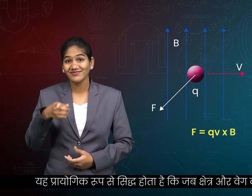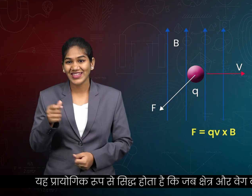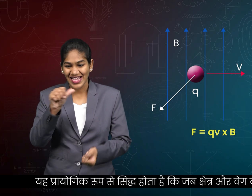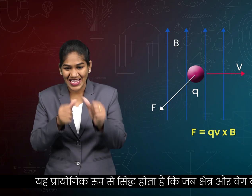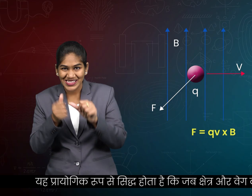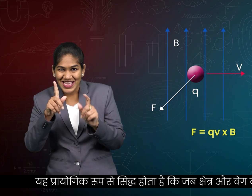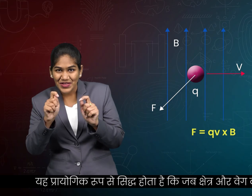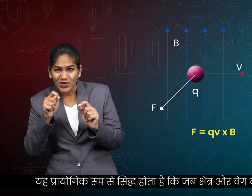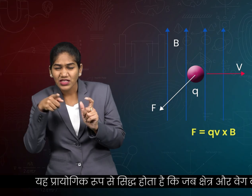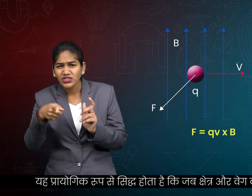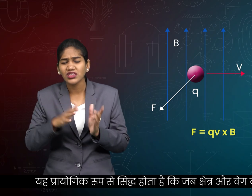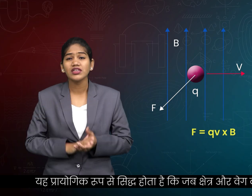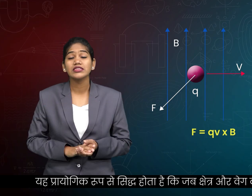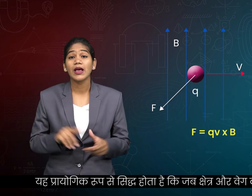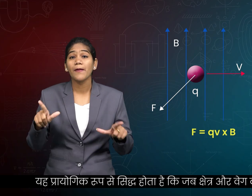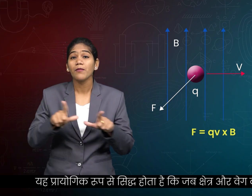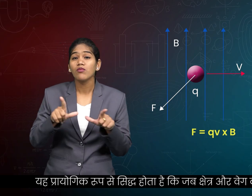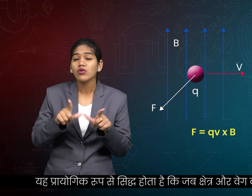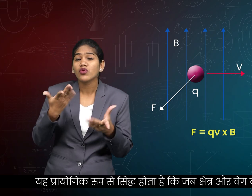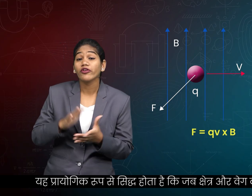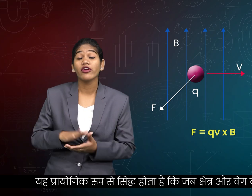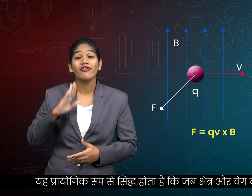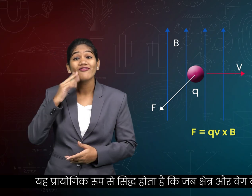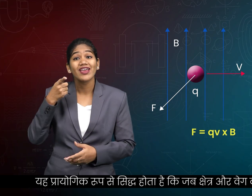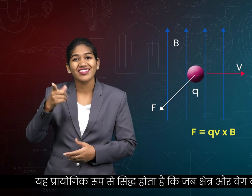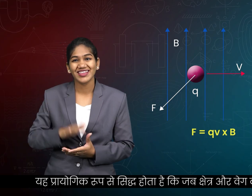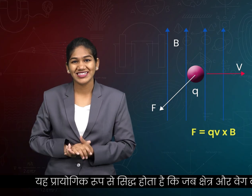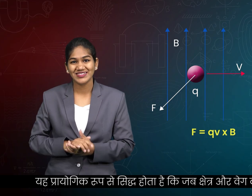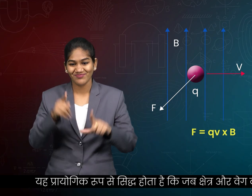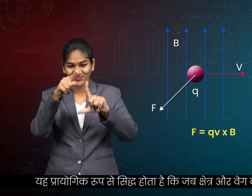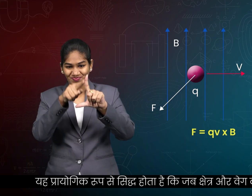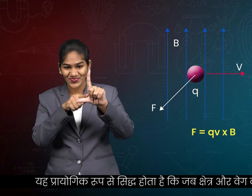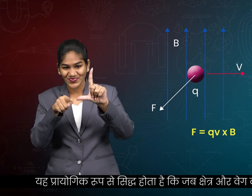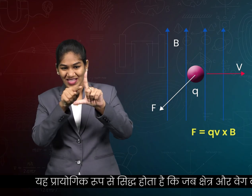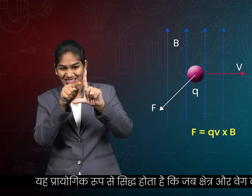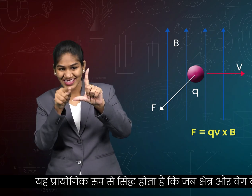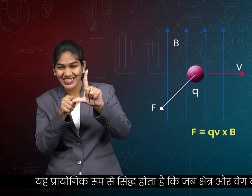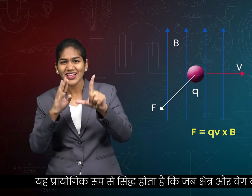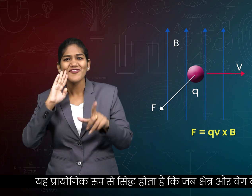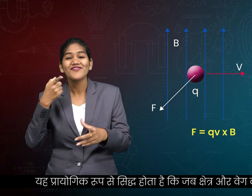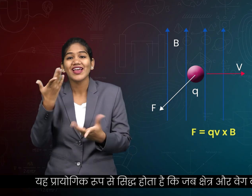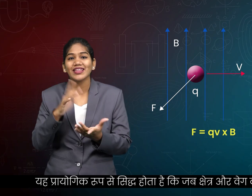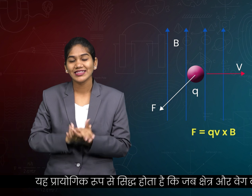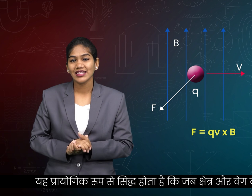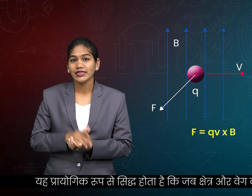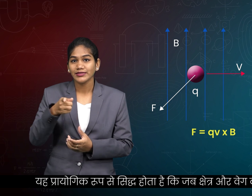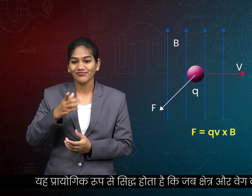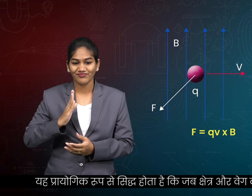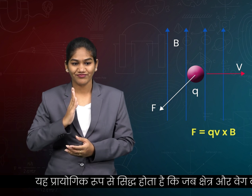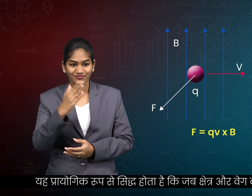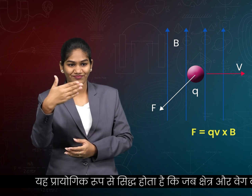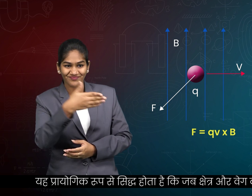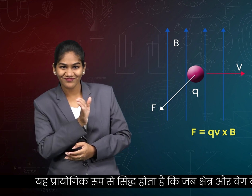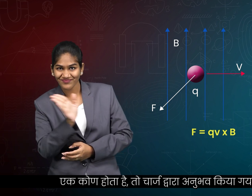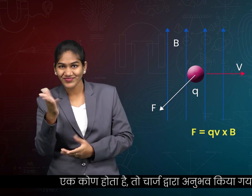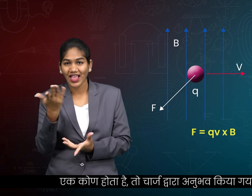यह प्रायोगिक रूप से सिद्ध होता है कि जब क्षेत्र और वेग की दिशा